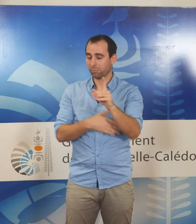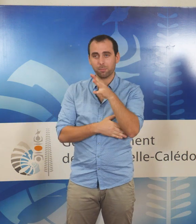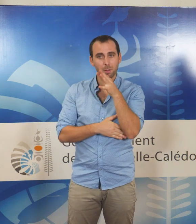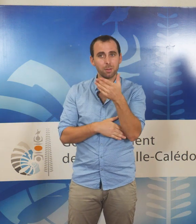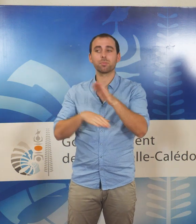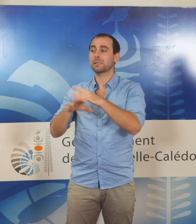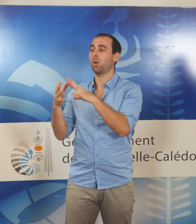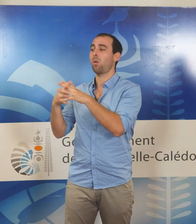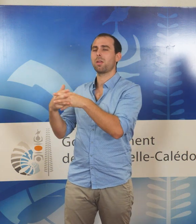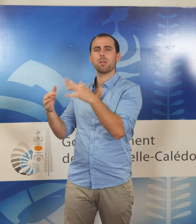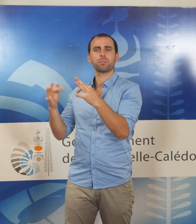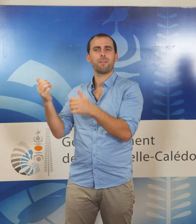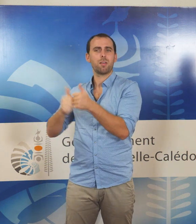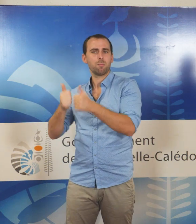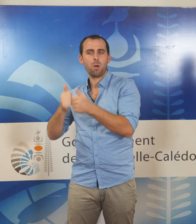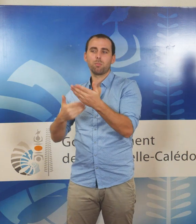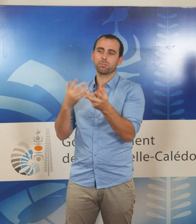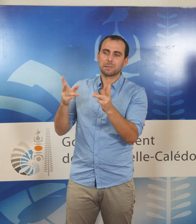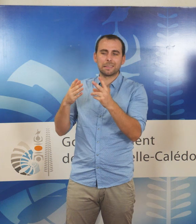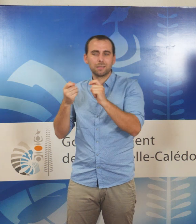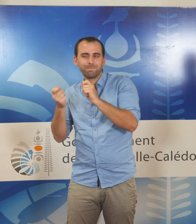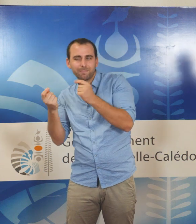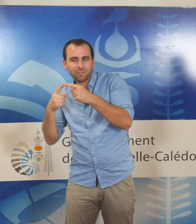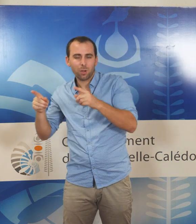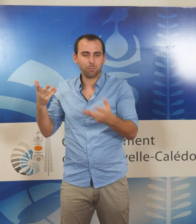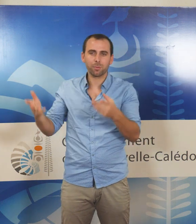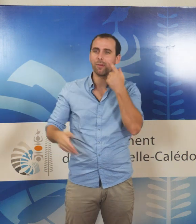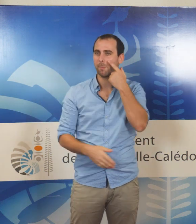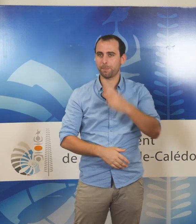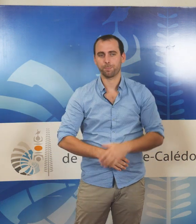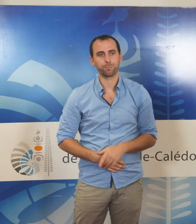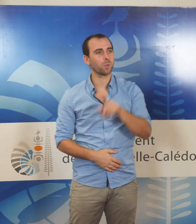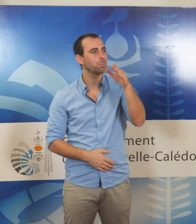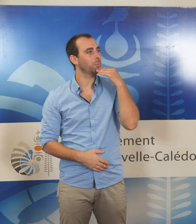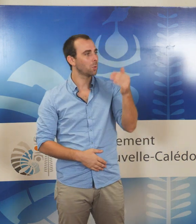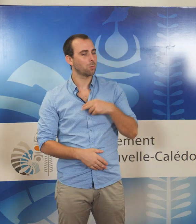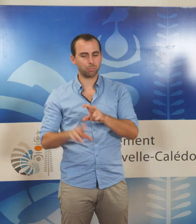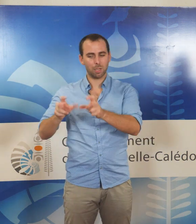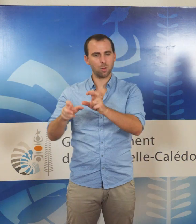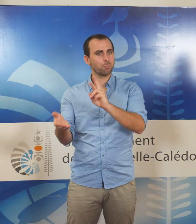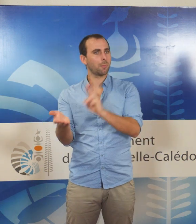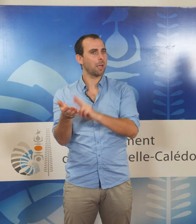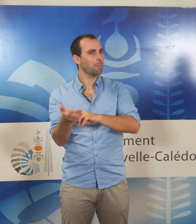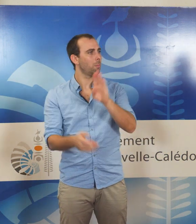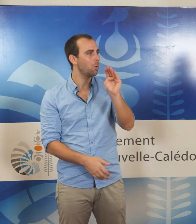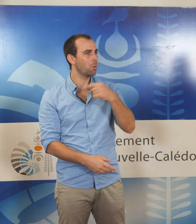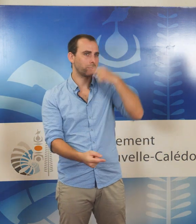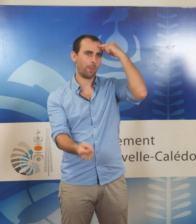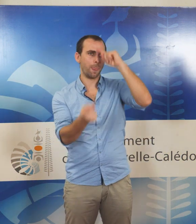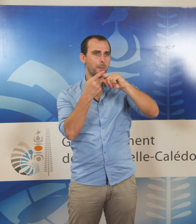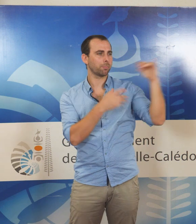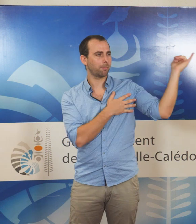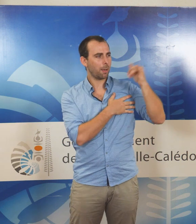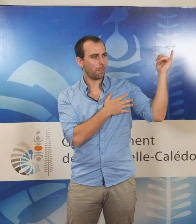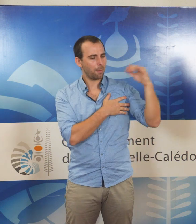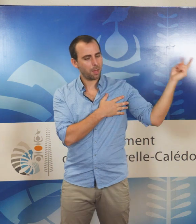sport, qui peut-être avoir une autre approche. Bonjour Frédéric, Radio Rythme Bleu, une question concernant le rapatriement. Dans leur communiqué,